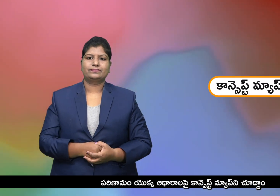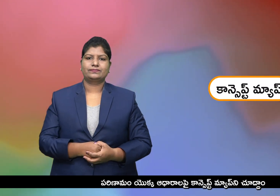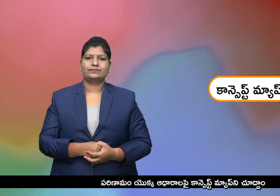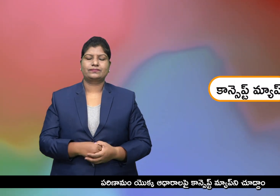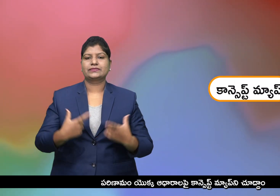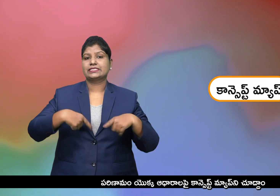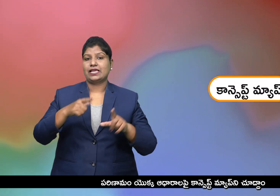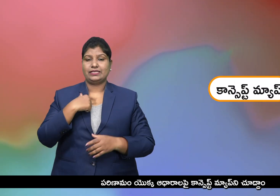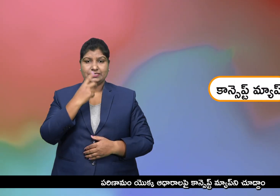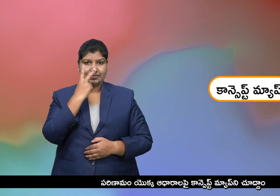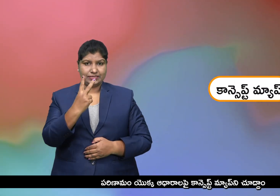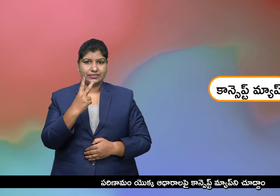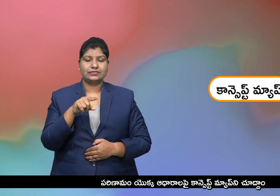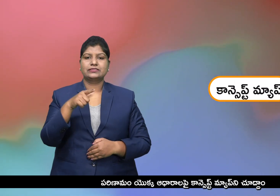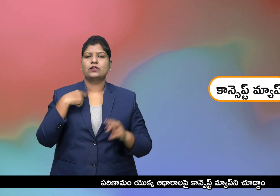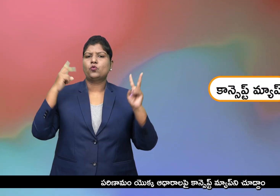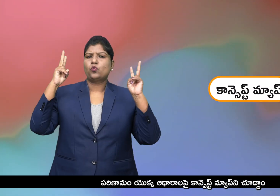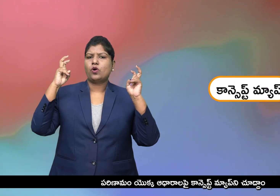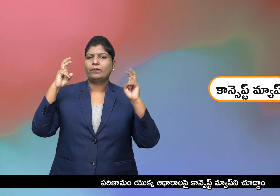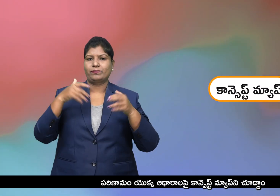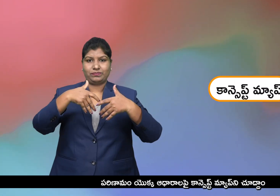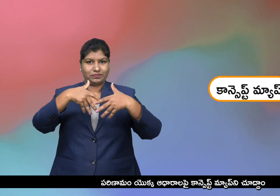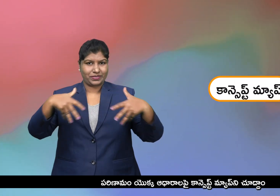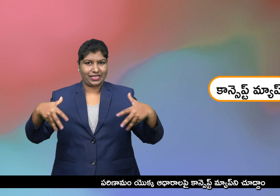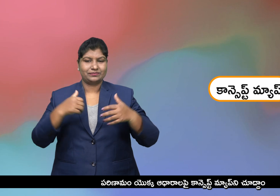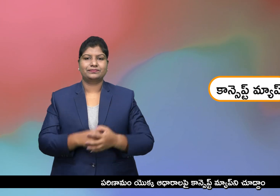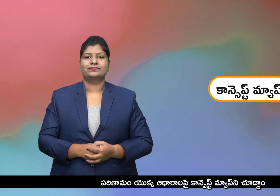పరిణామం యొక్క ఆధారాలపై కాన్సెప్ట్ మ్యాప్ని చూద్దాం.